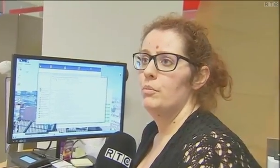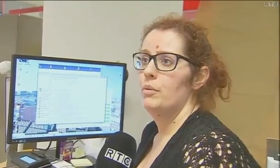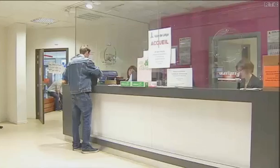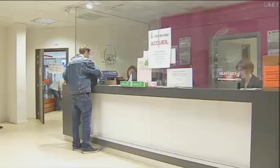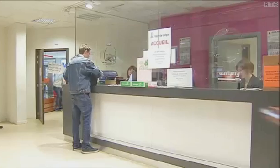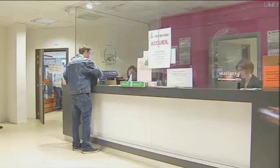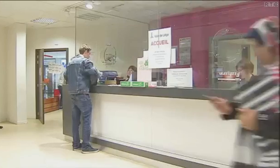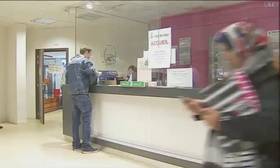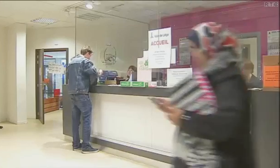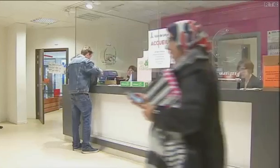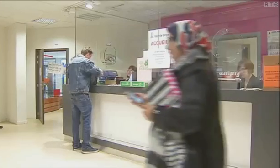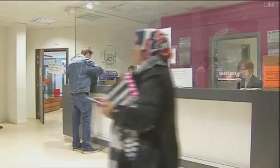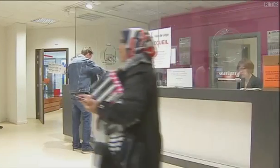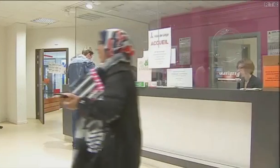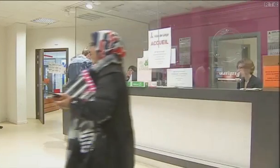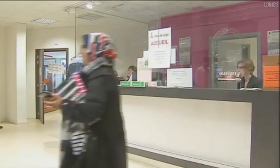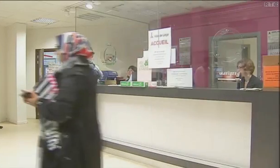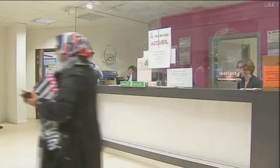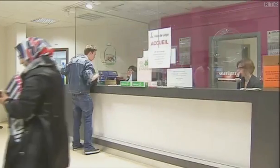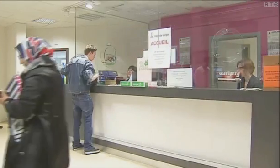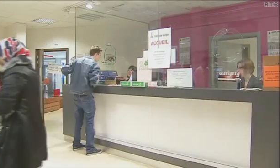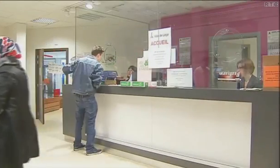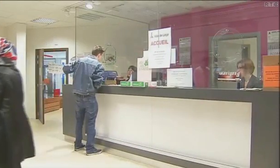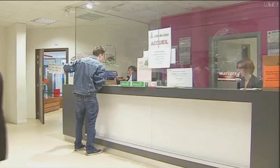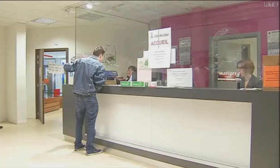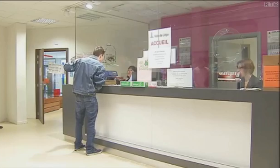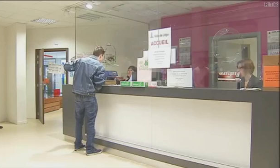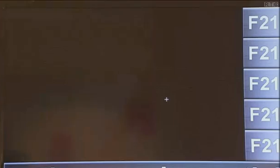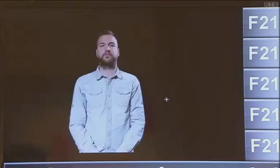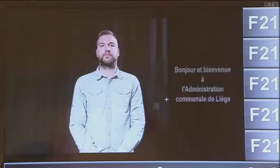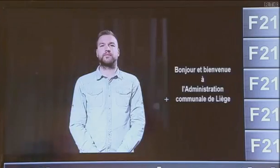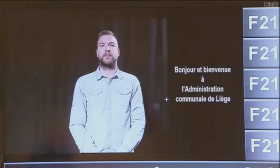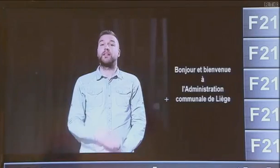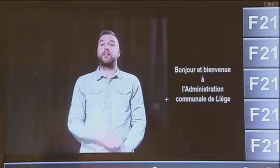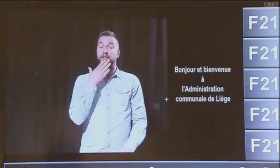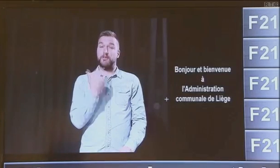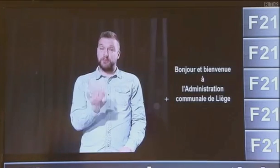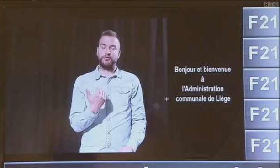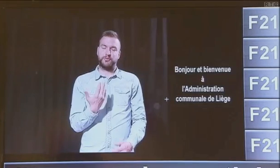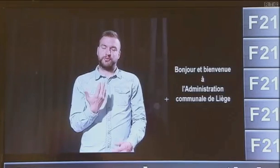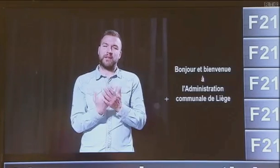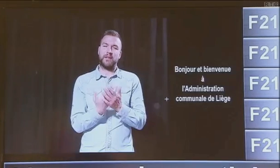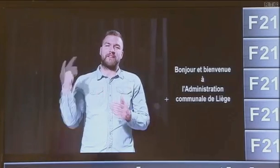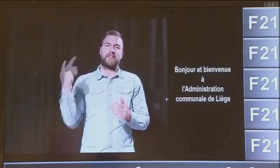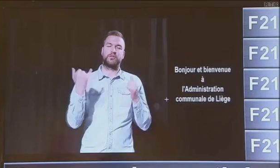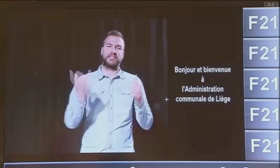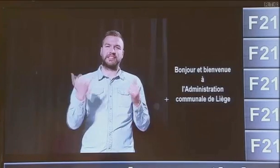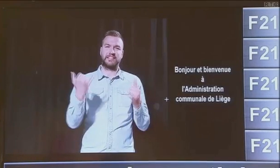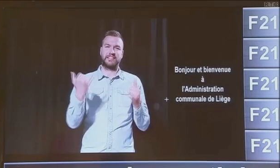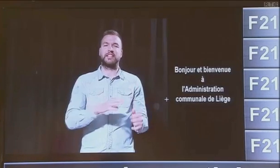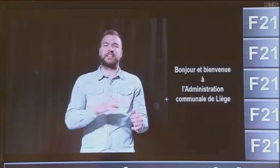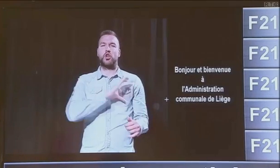plus autonomes. 3 mairies de quartier de la ville de Liège sont équipées du relais signe, qui est le service d'interprétation à